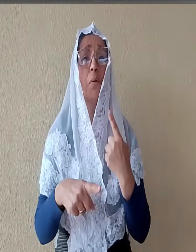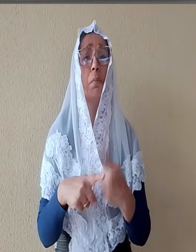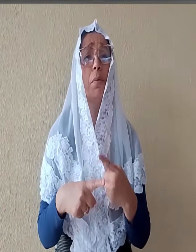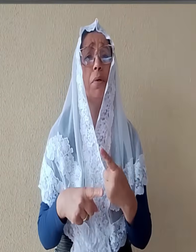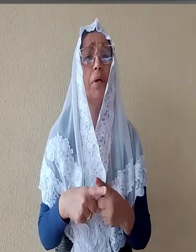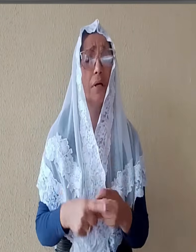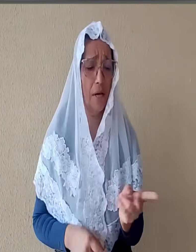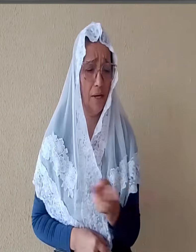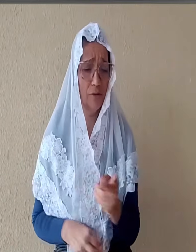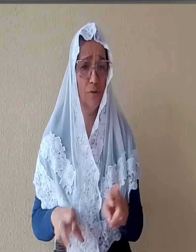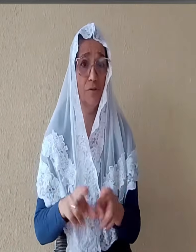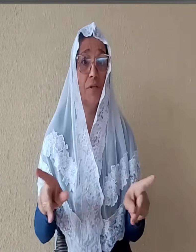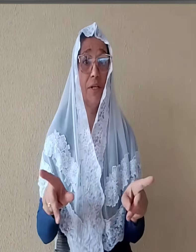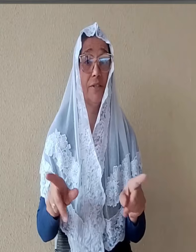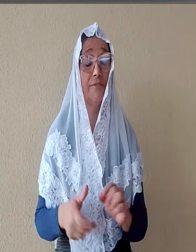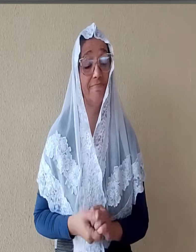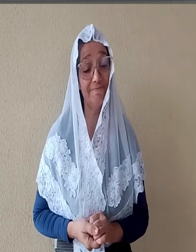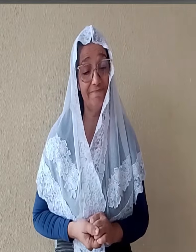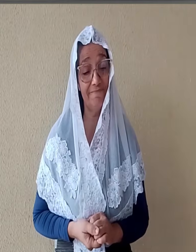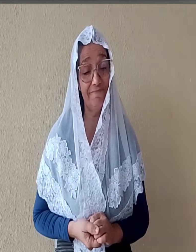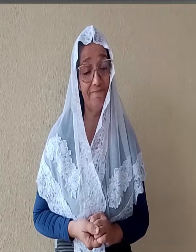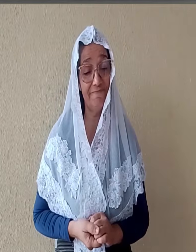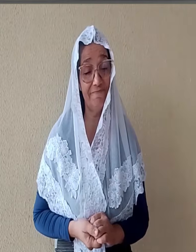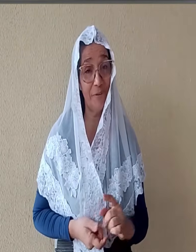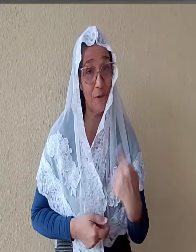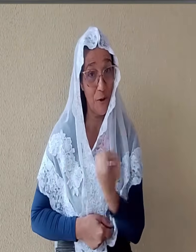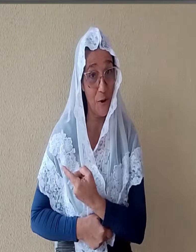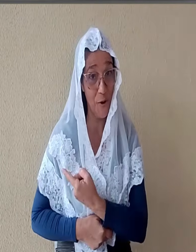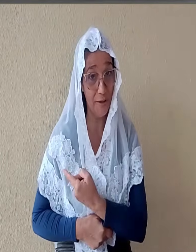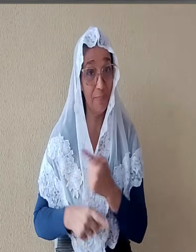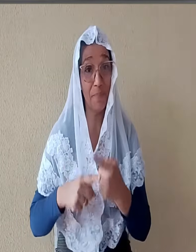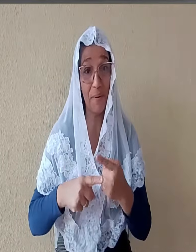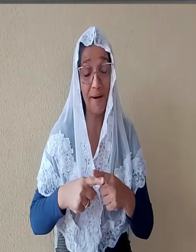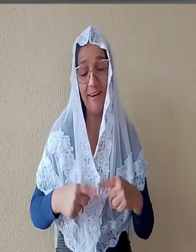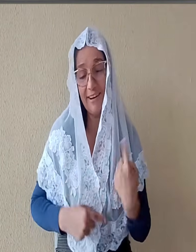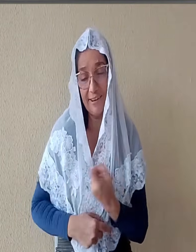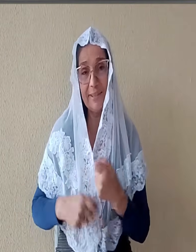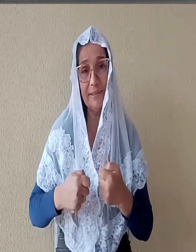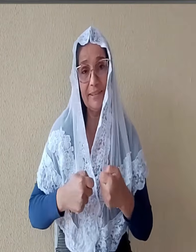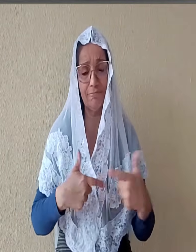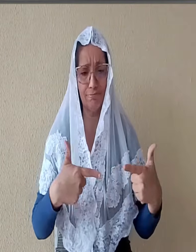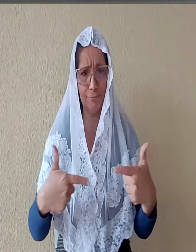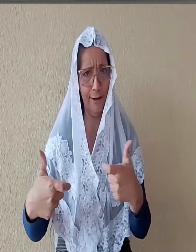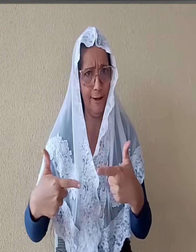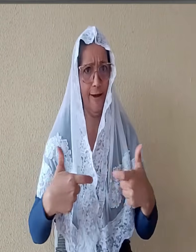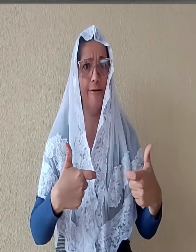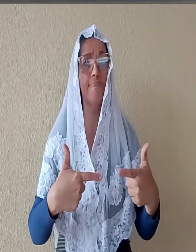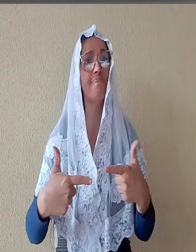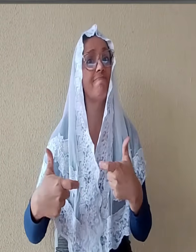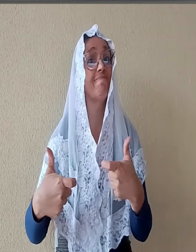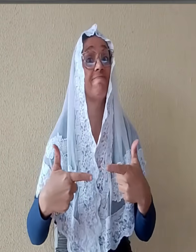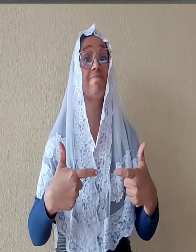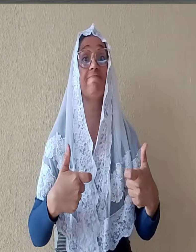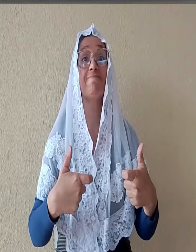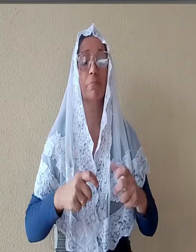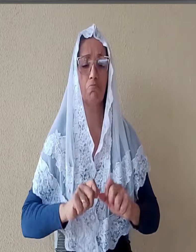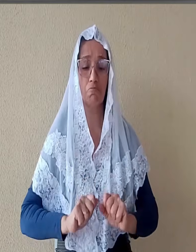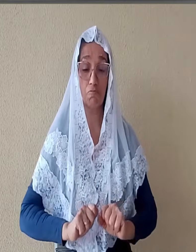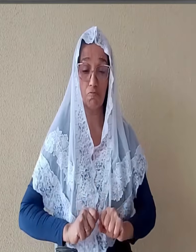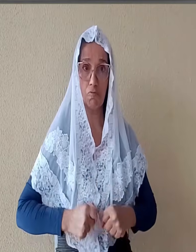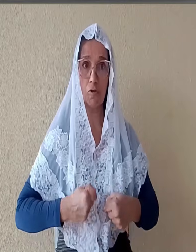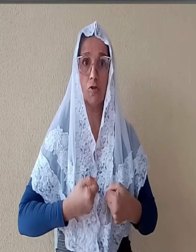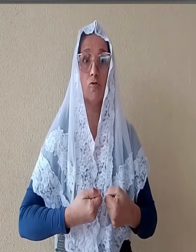glória. Então, quem for orar, irmão, apresenta a todos nós a obra do Senhor na terra, que Ele possa vir ao nosso